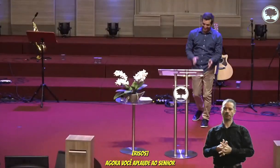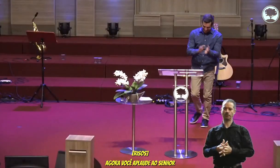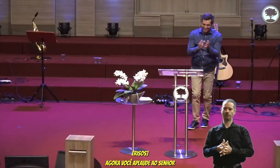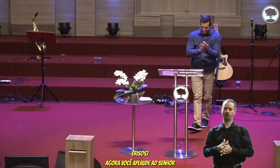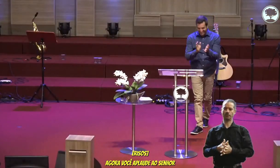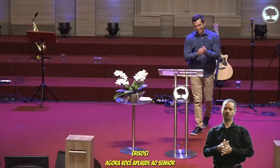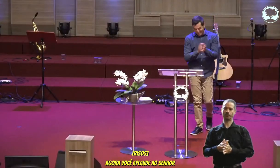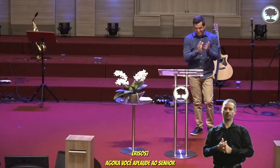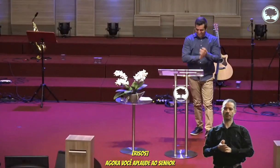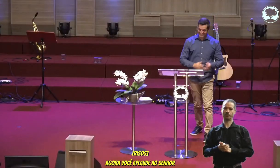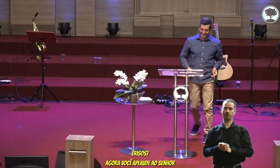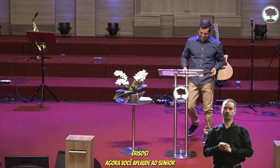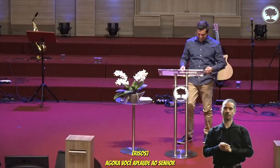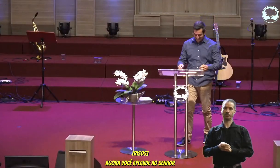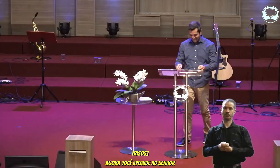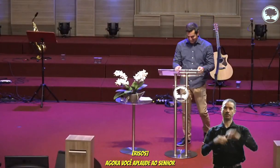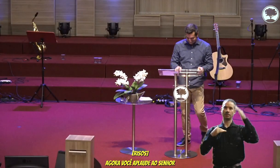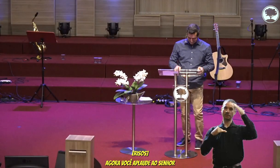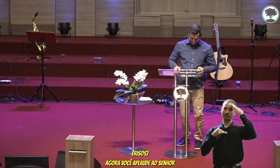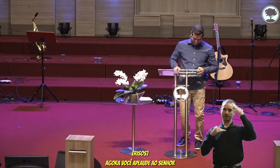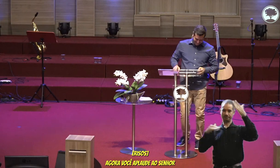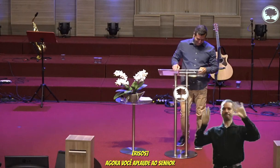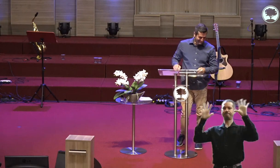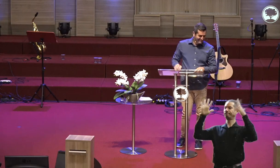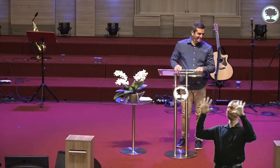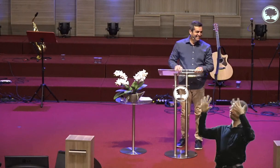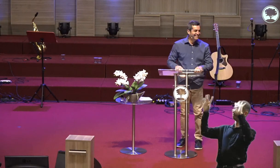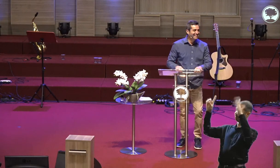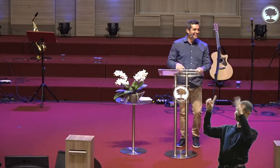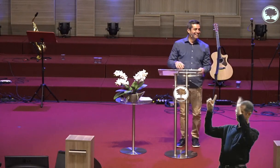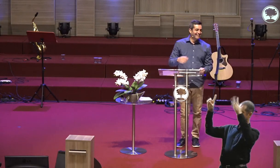Agora você aplauda o Senhor. Amém? Amém?